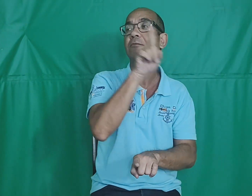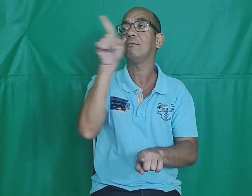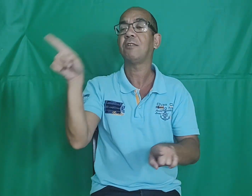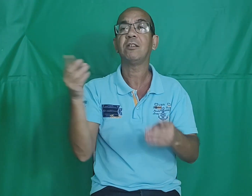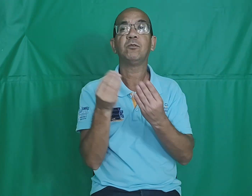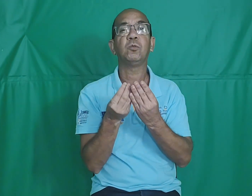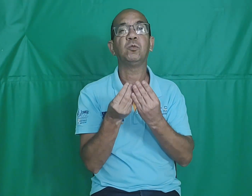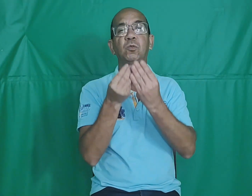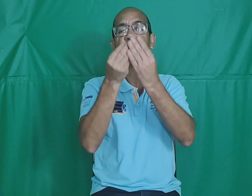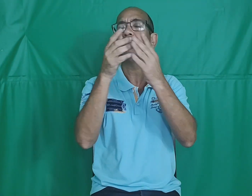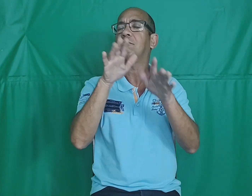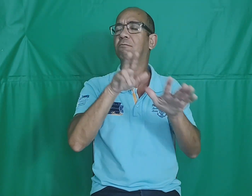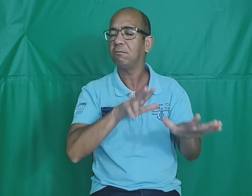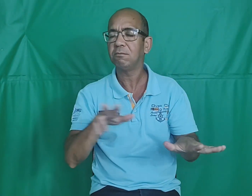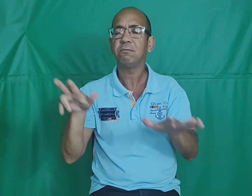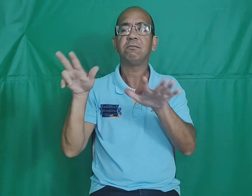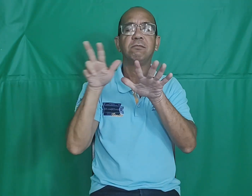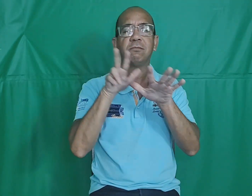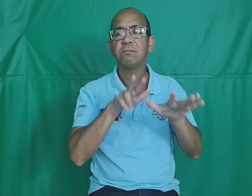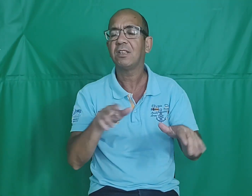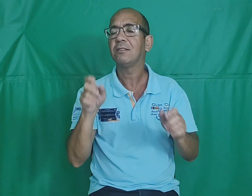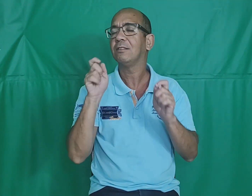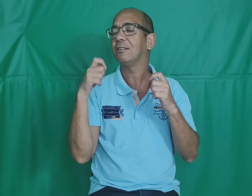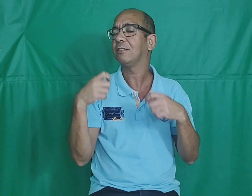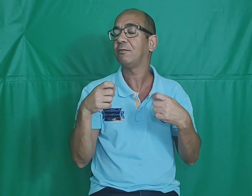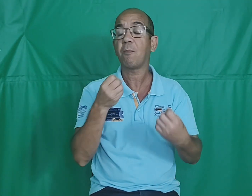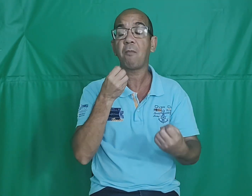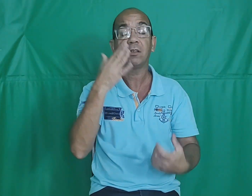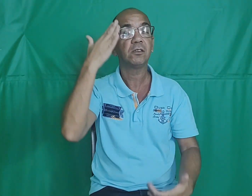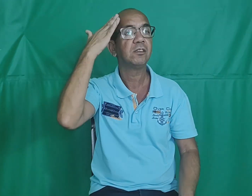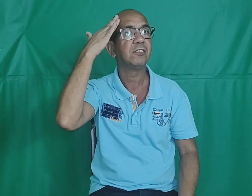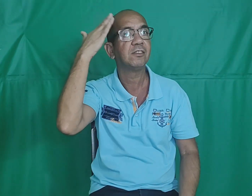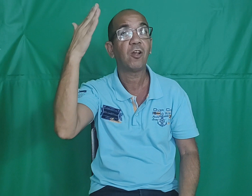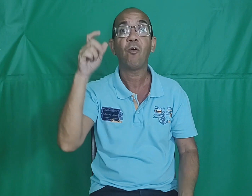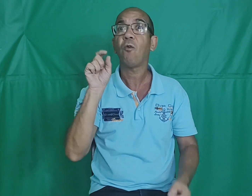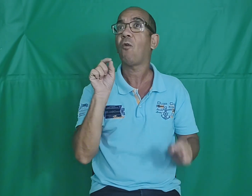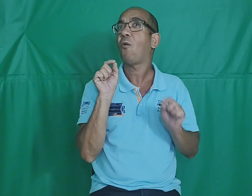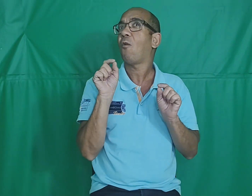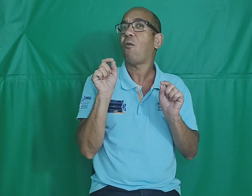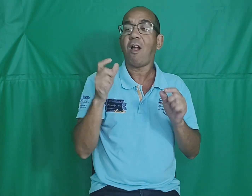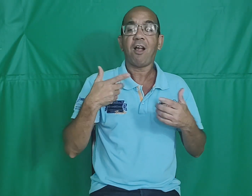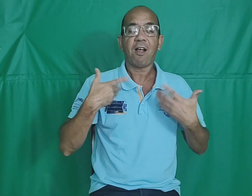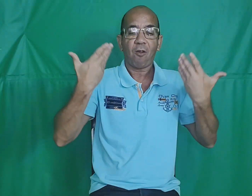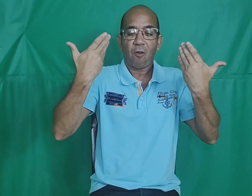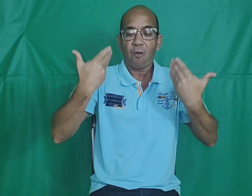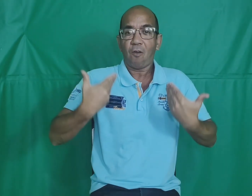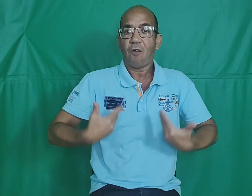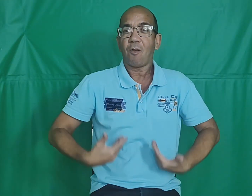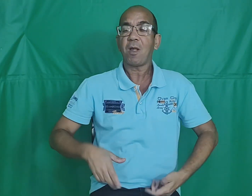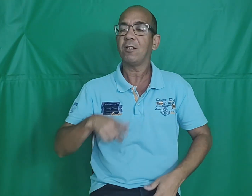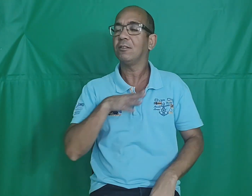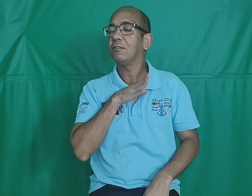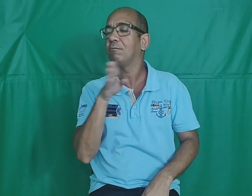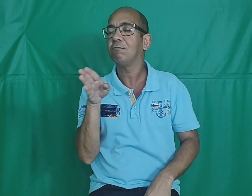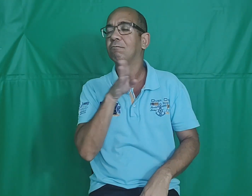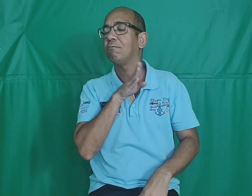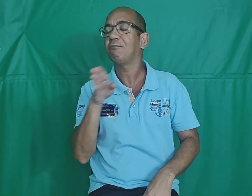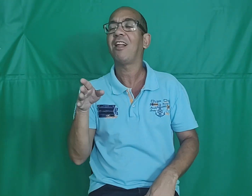as intérpretes. Também vou toda semana. Sou muito grato por me aceitarem e acolherem. Eu gosto